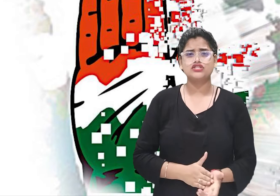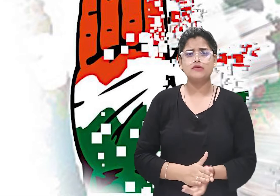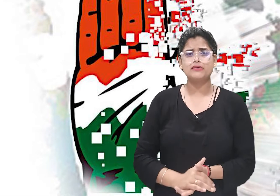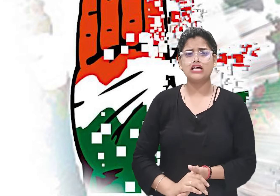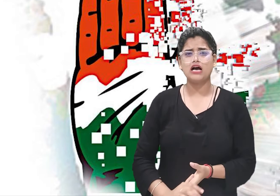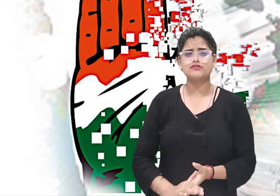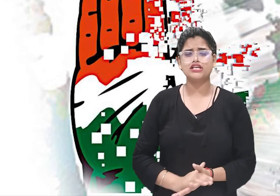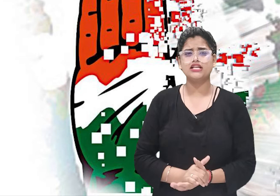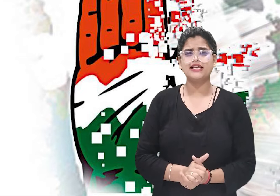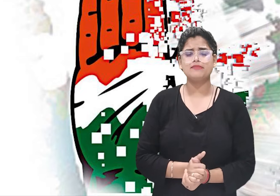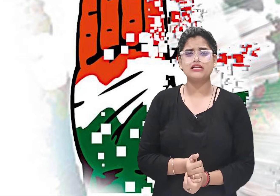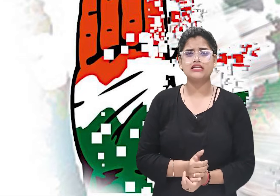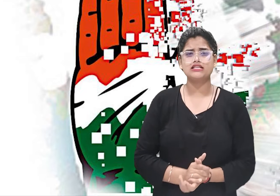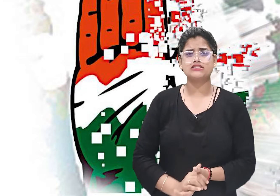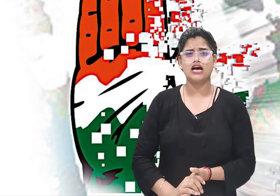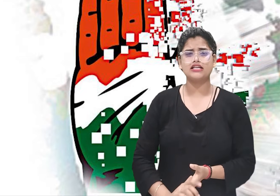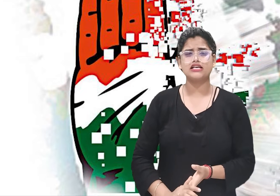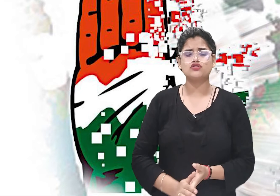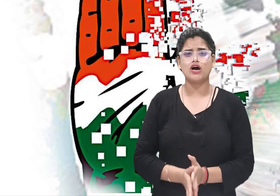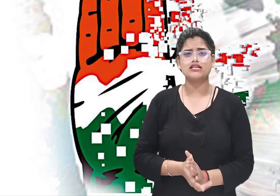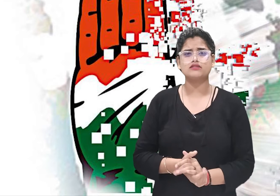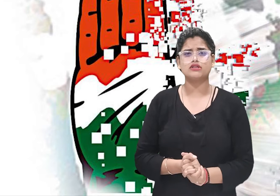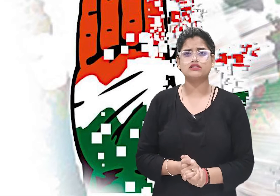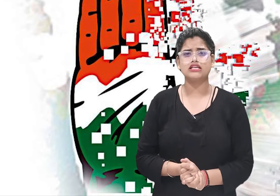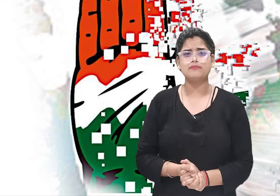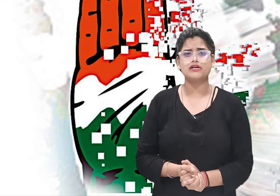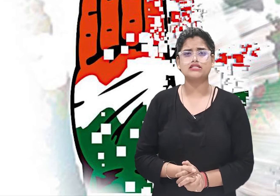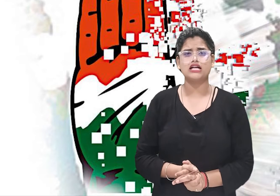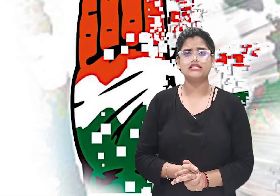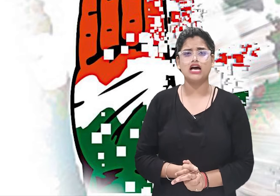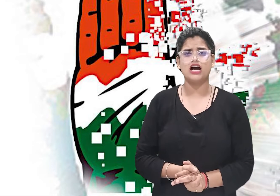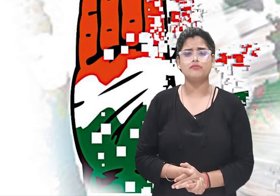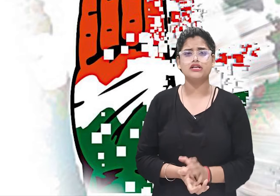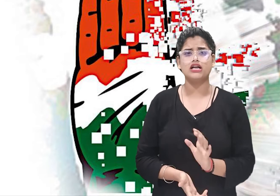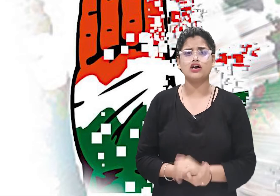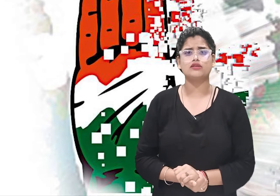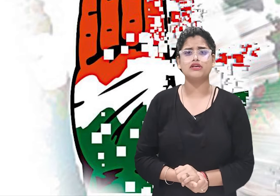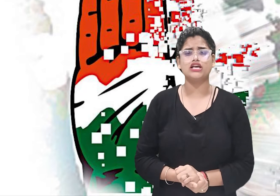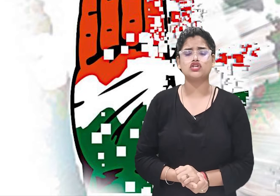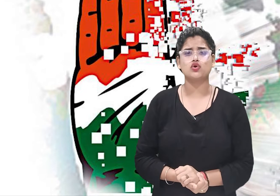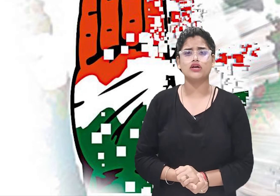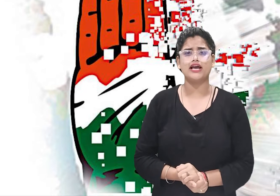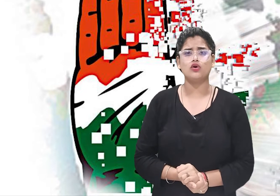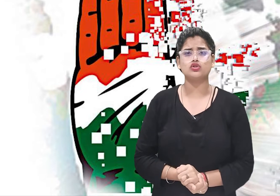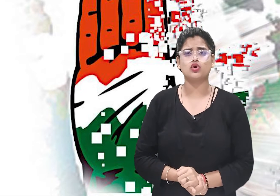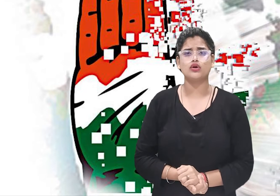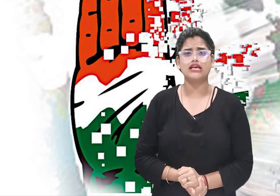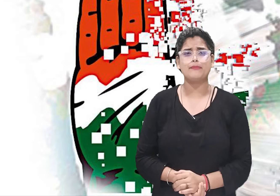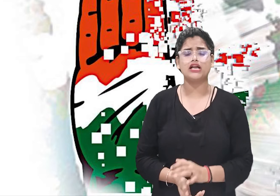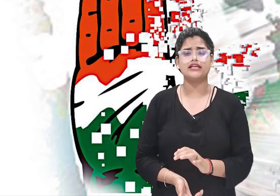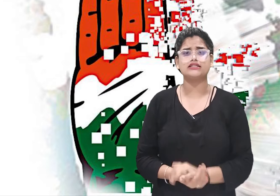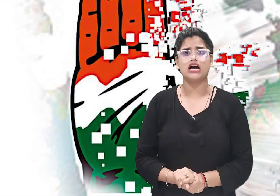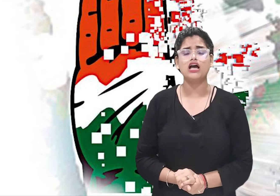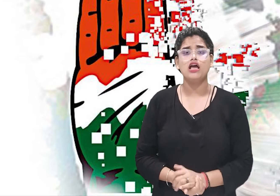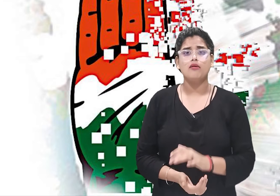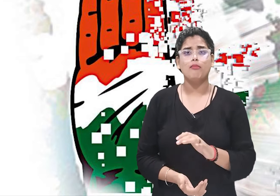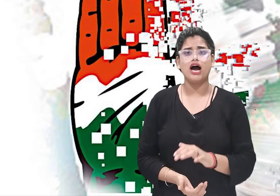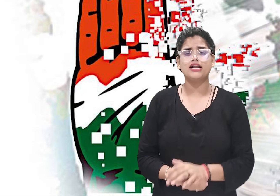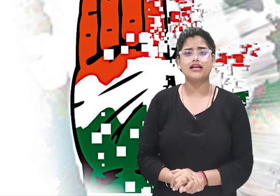शिव प्रताप सिंह ही नहीं बल्कि राजस्थान के स्वास्थ्य मंत्री प्रसादी लाल मीना भी अशोक गहलोत को ही अपना नेता मैन